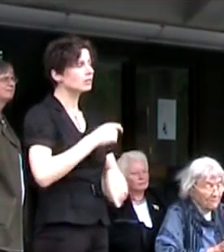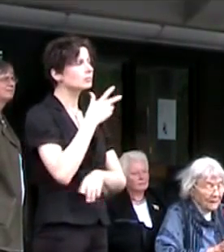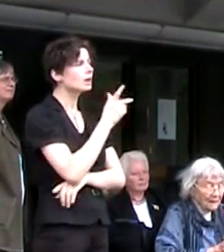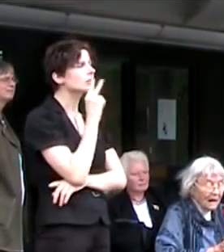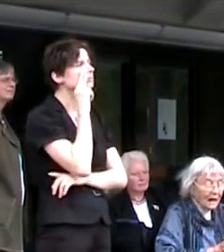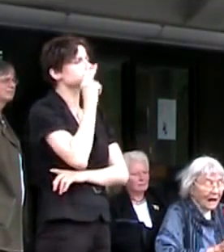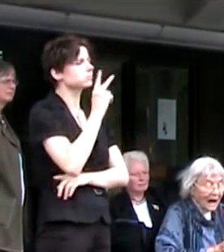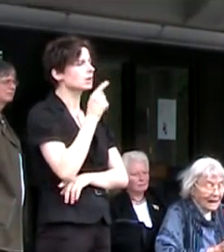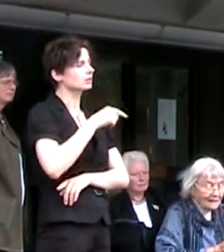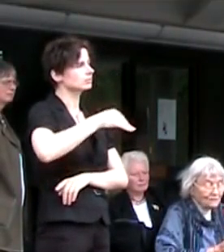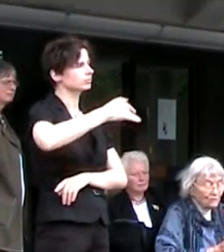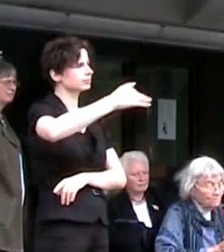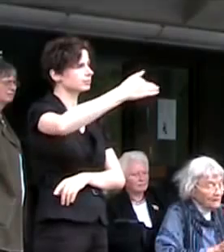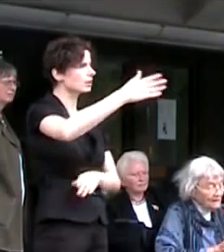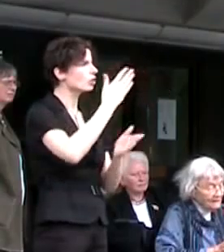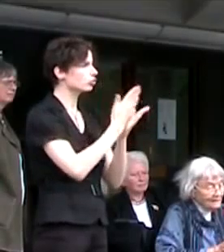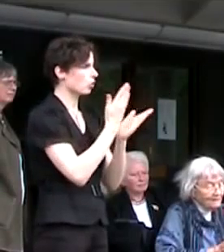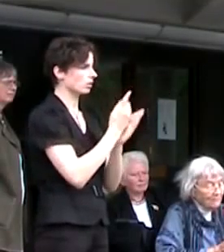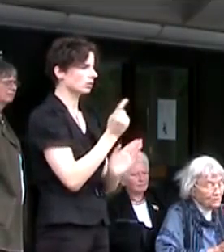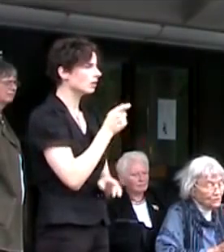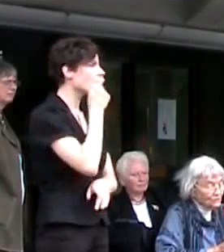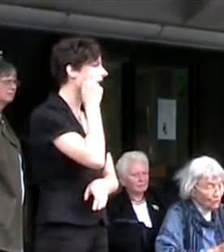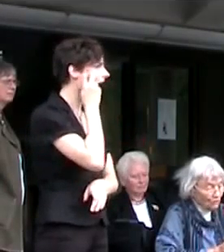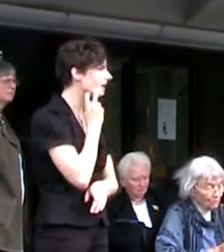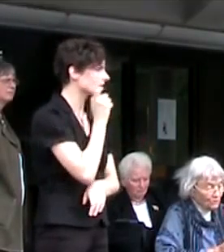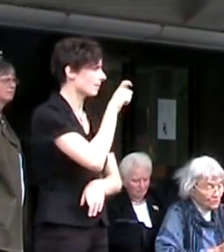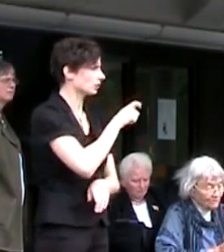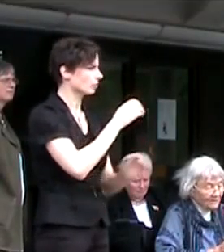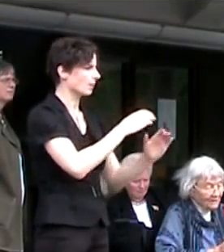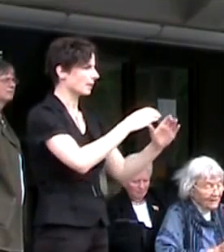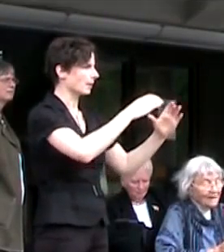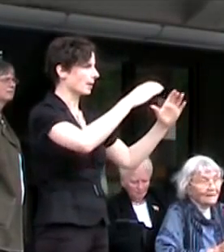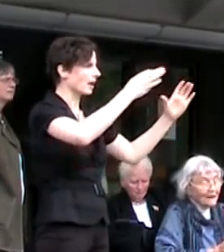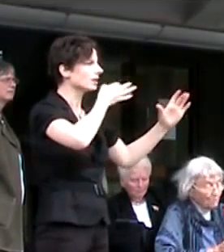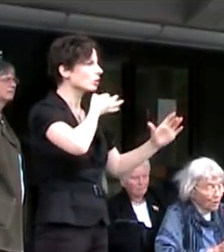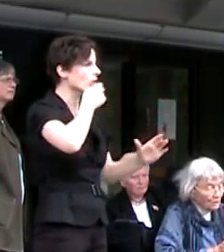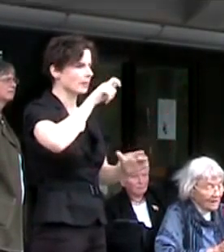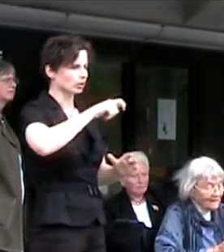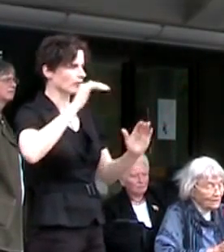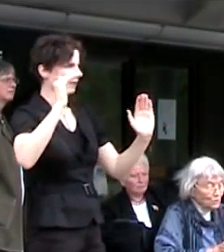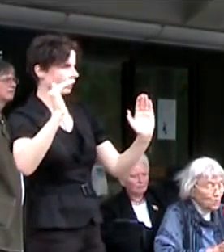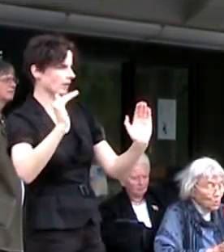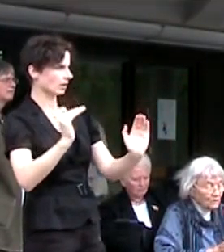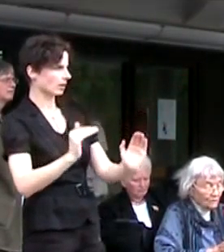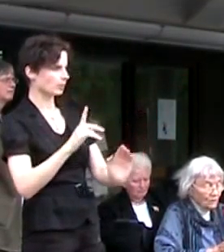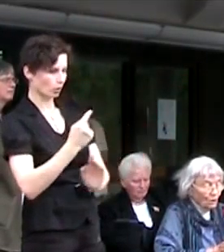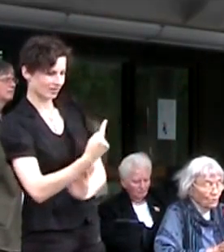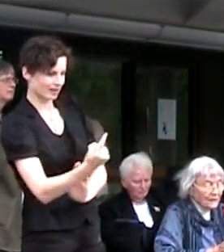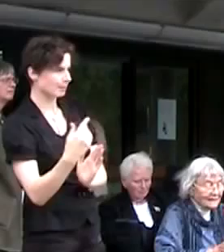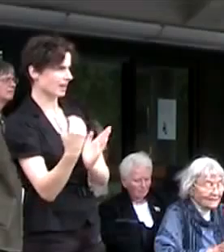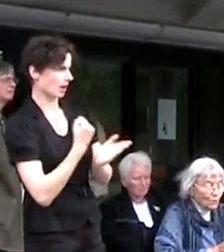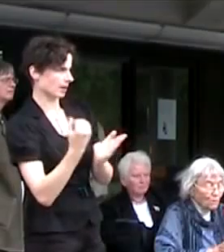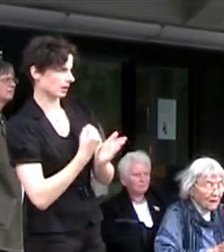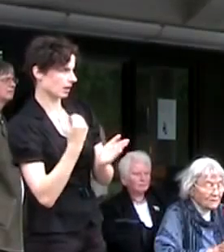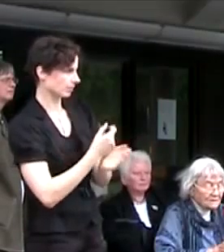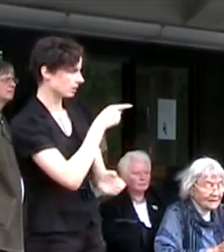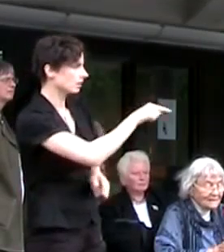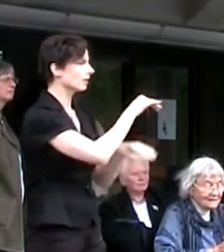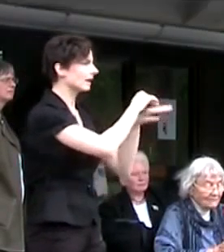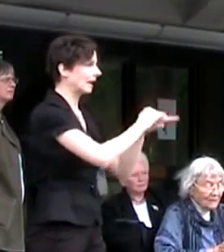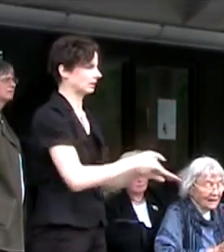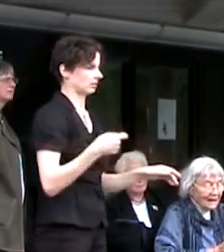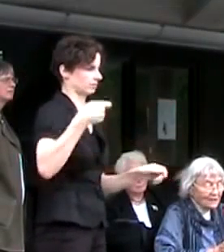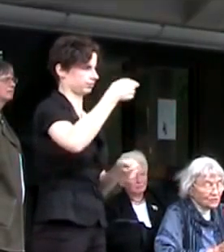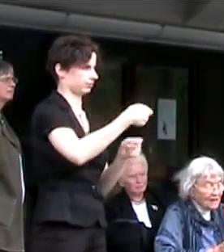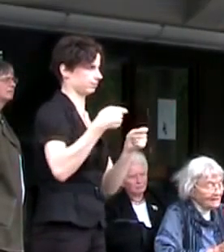immer mehr alte und behinderte Menschen sorgen müssen. Der Mord an den Juden und an den Roma und